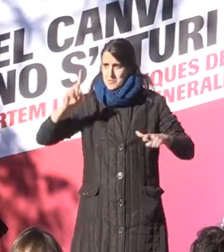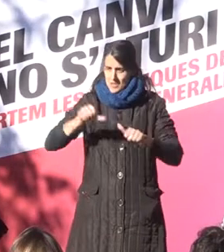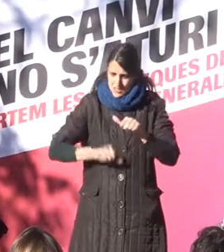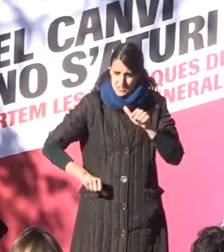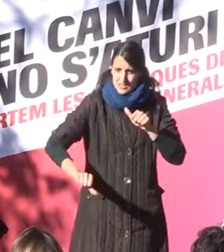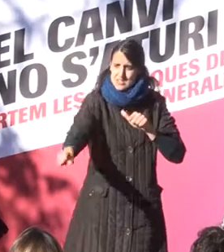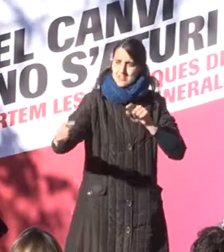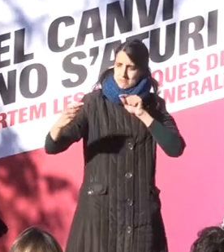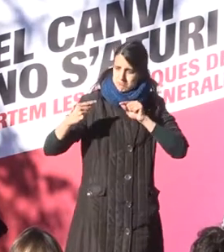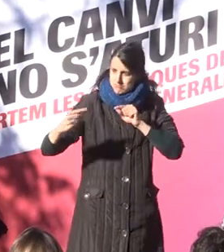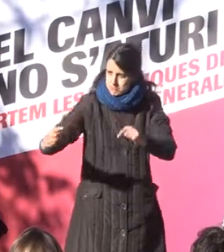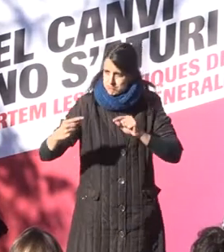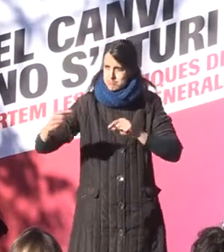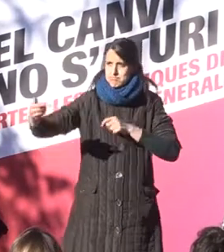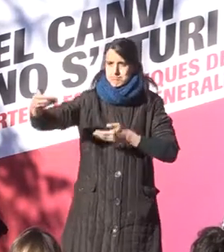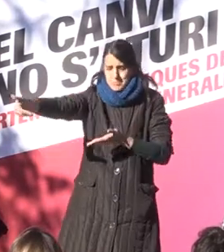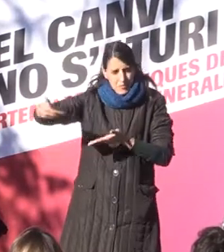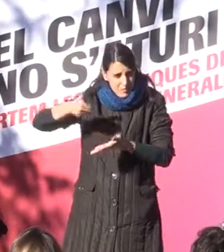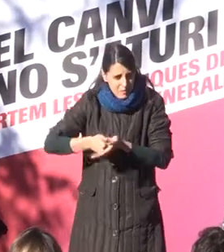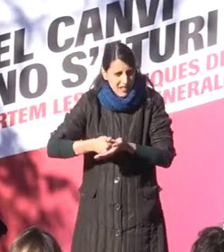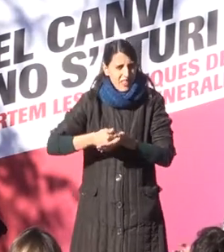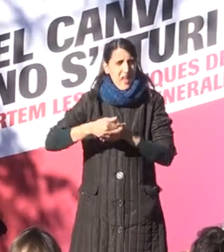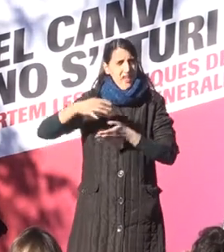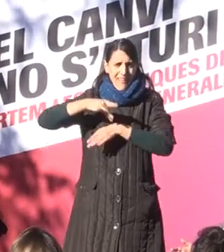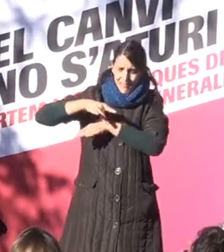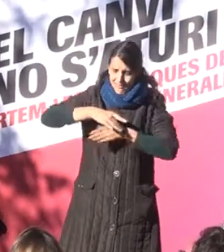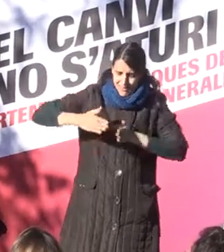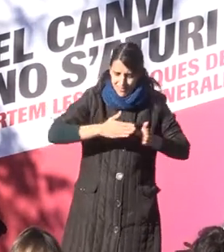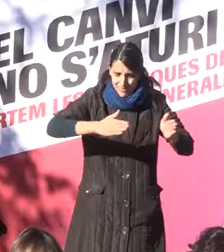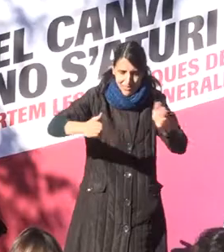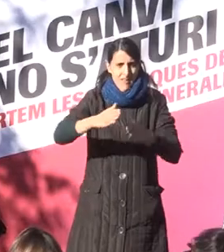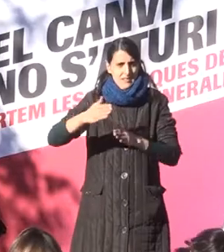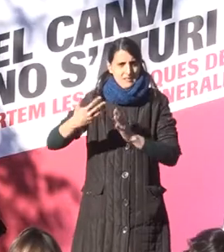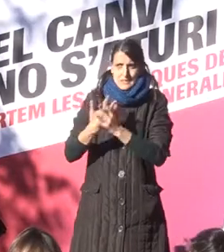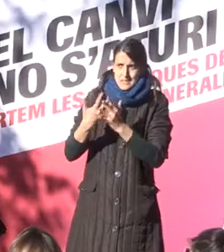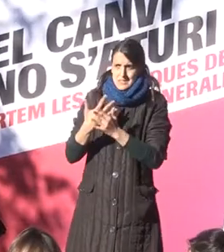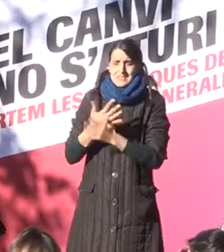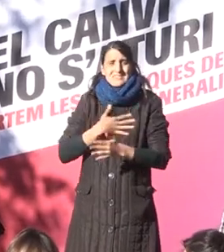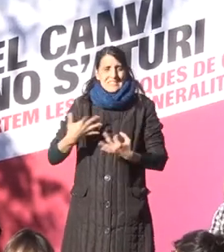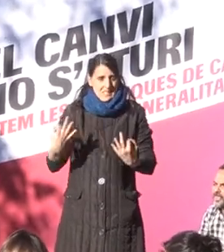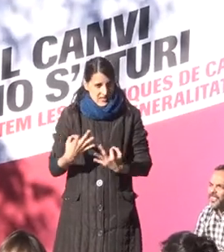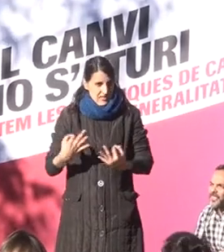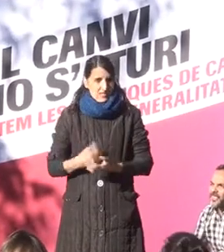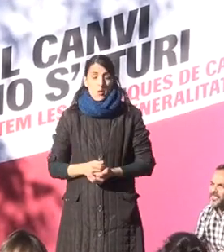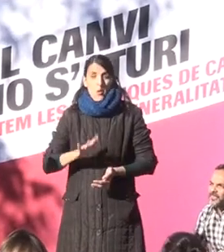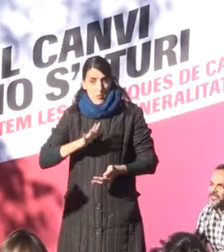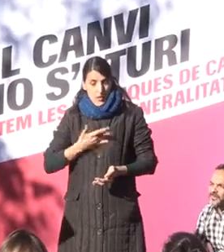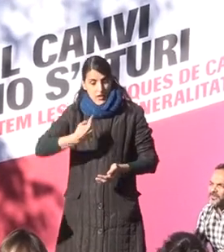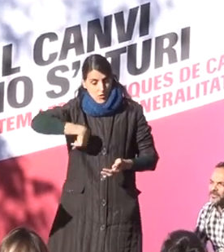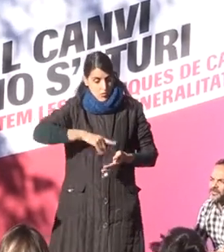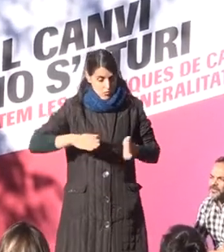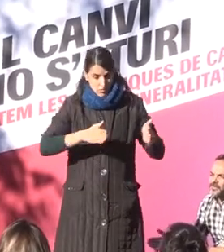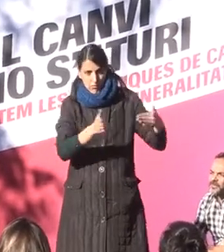para que nos tensión en para que nos marquen para que nos digan no estás haciendo suficiente porque puede pasar y a mí eso